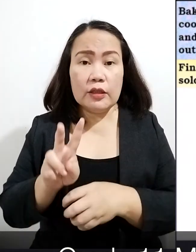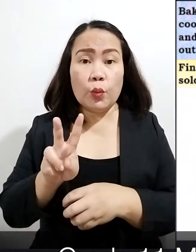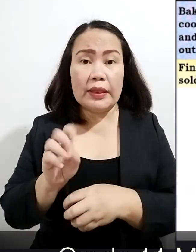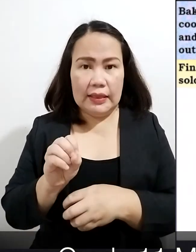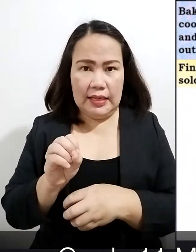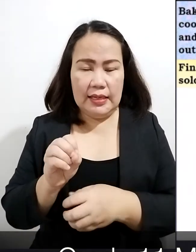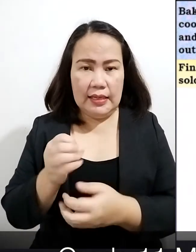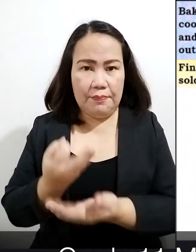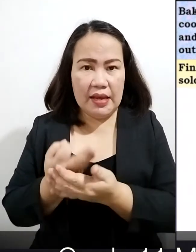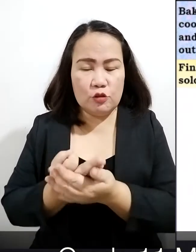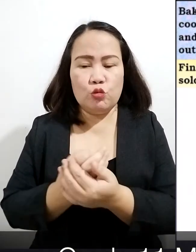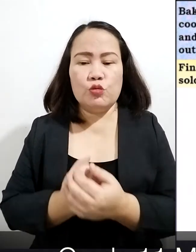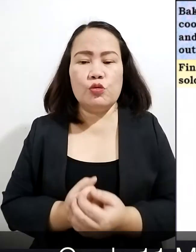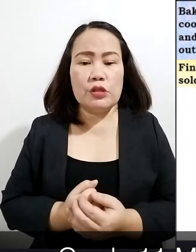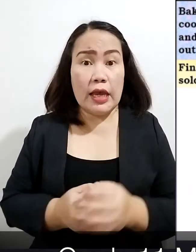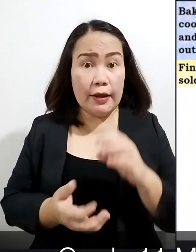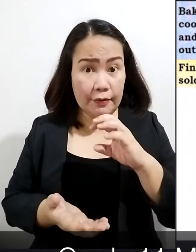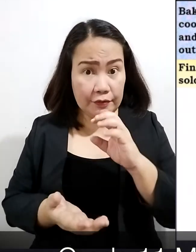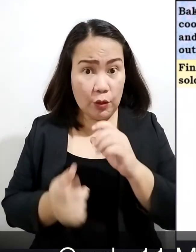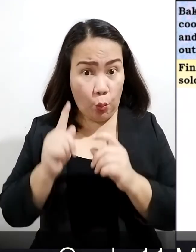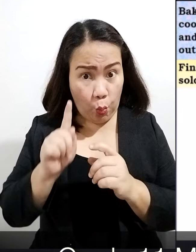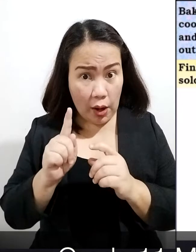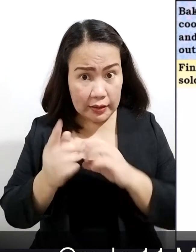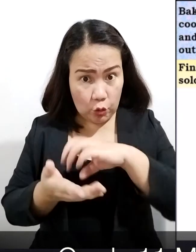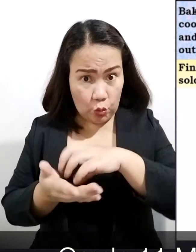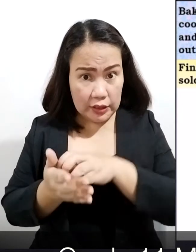halagang 20 pesos.